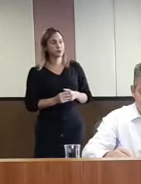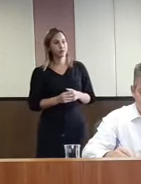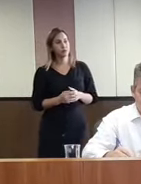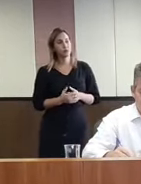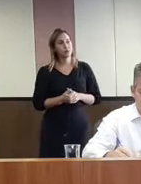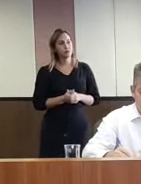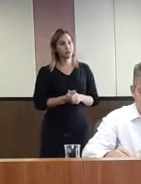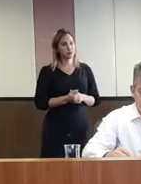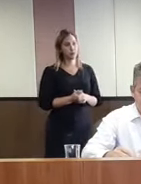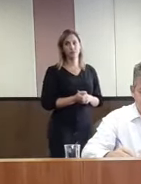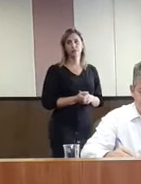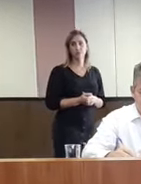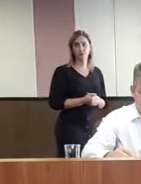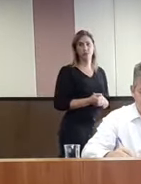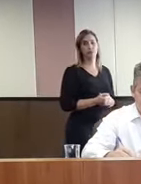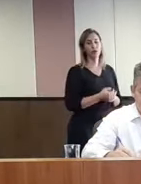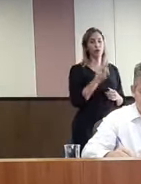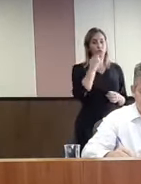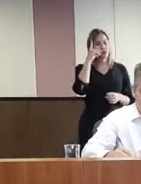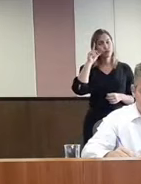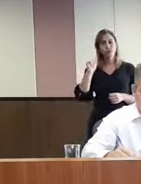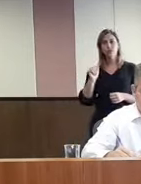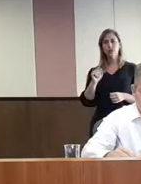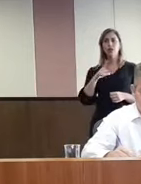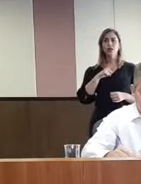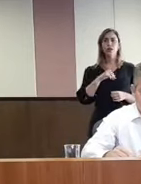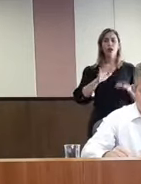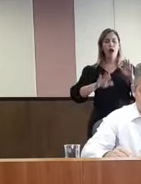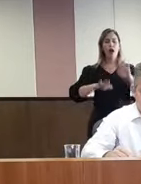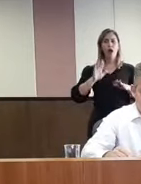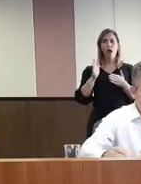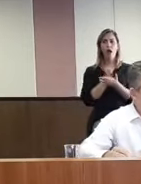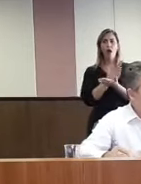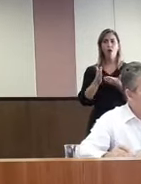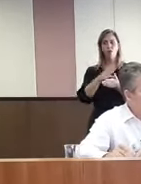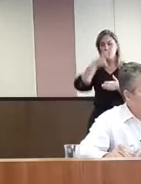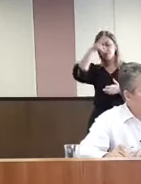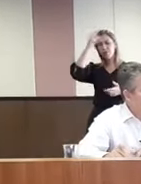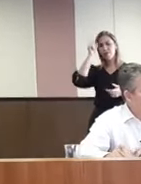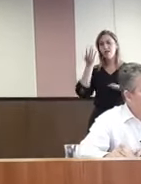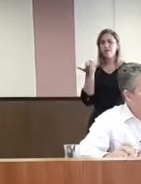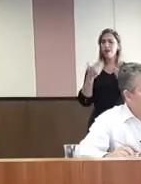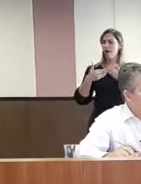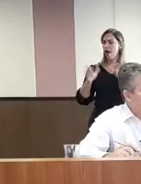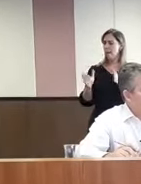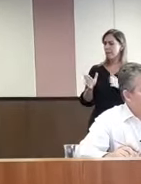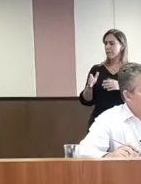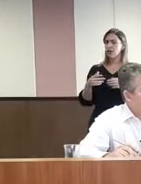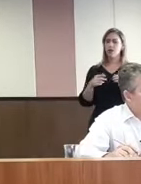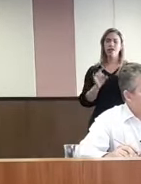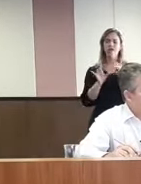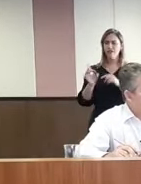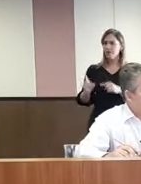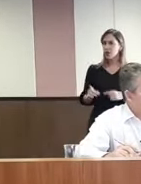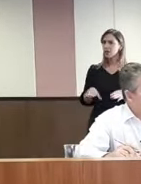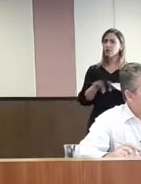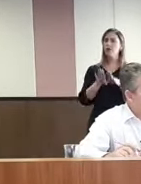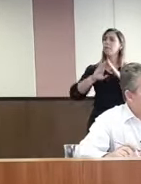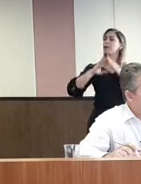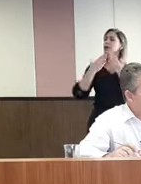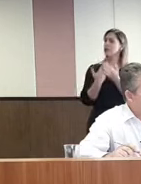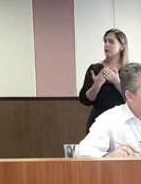TV Centro-América. Bom dia, governador. Alguns prefeitos pretendem reabrir o comércio e escolas. Além disso, já é possível ver mais pessoas como